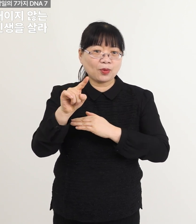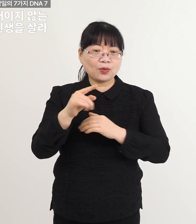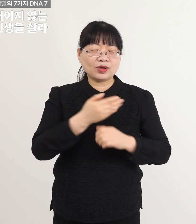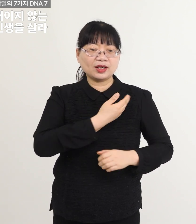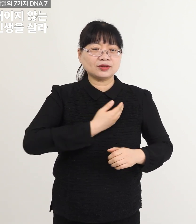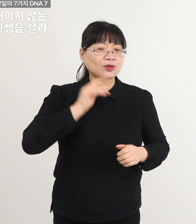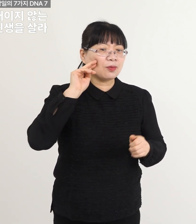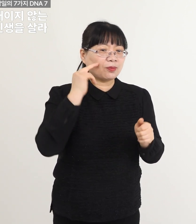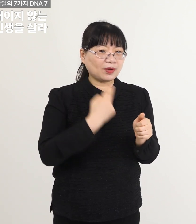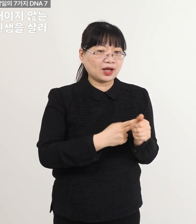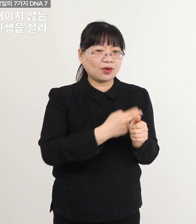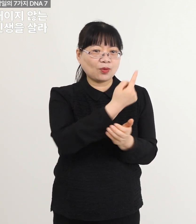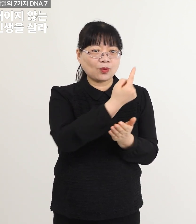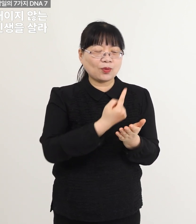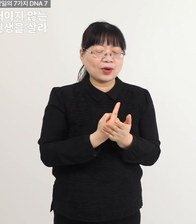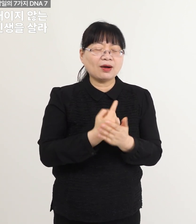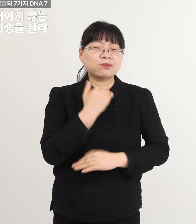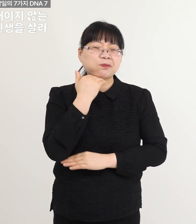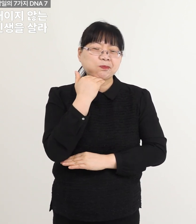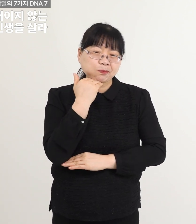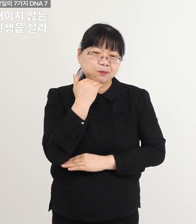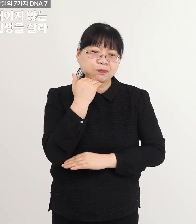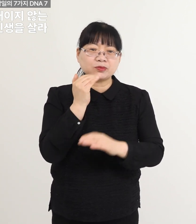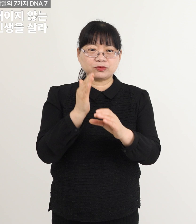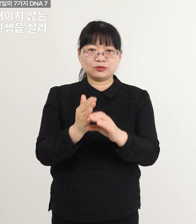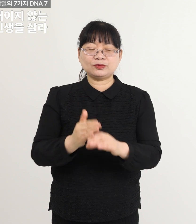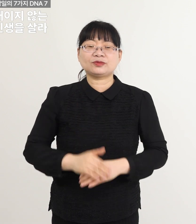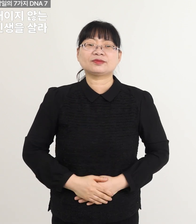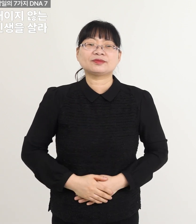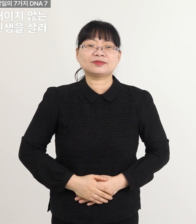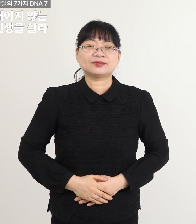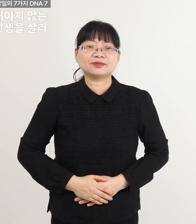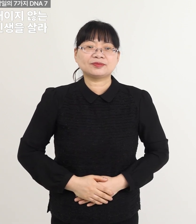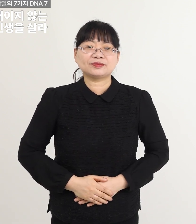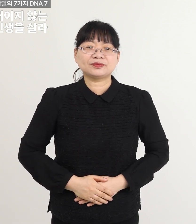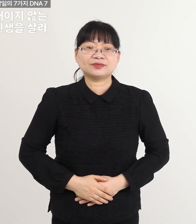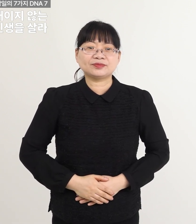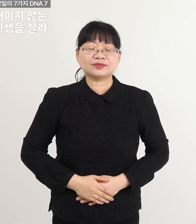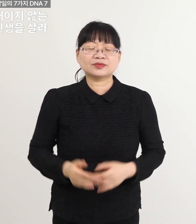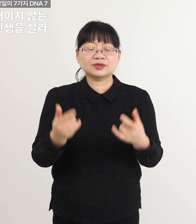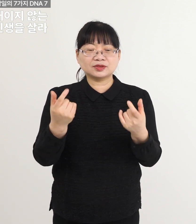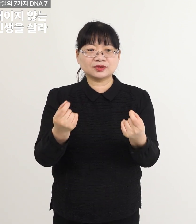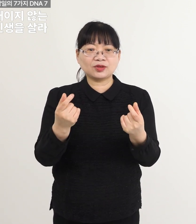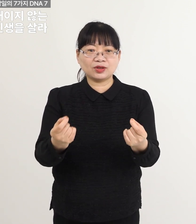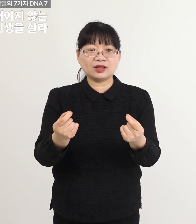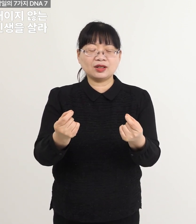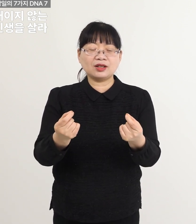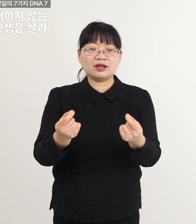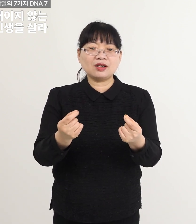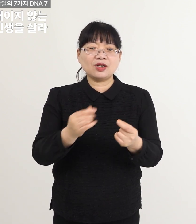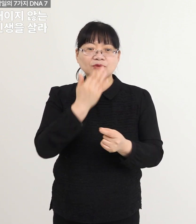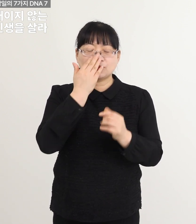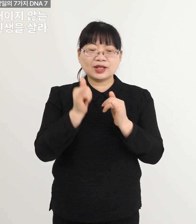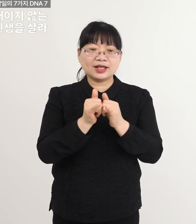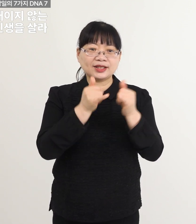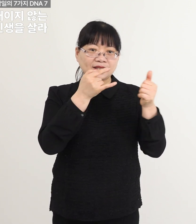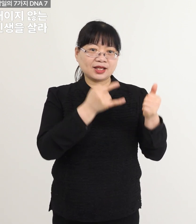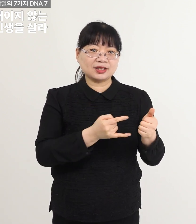바울이 오기만을 벼르고 기다리고 있었습니다. 그런 와중에